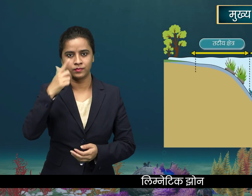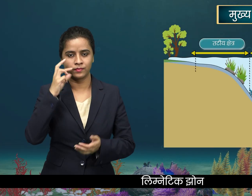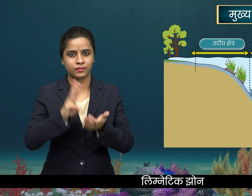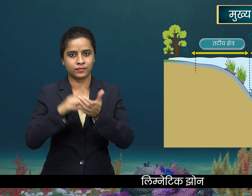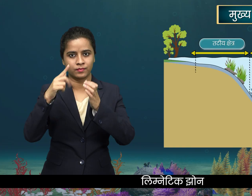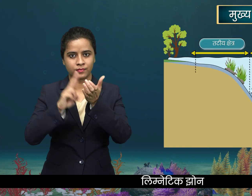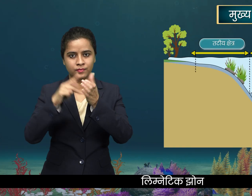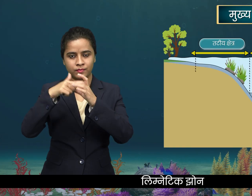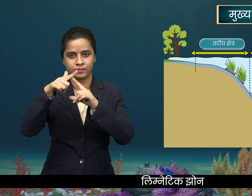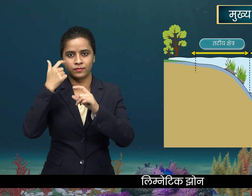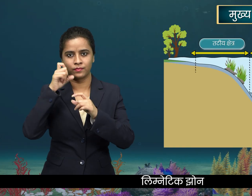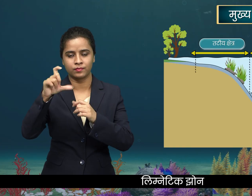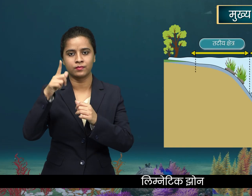लिम्नेटिक जोन,